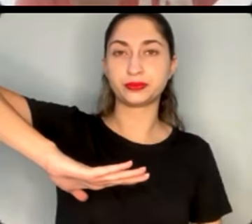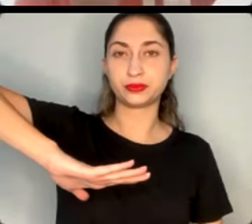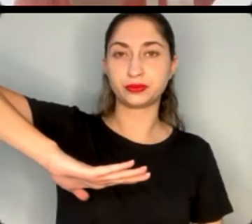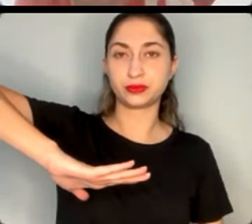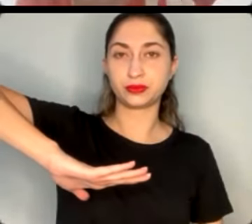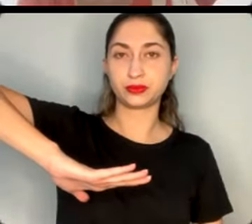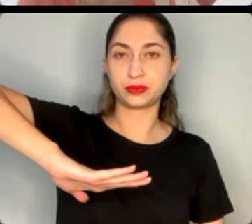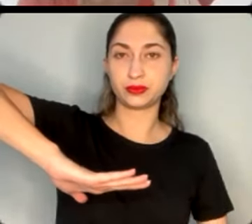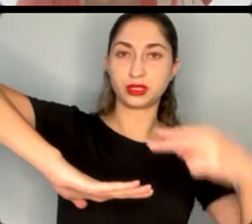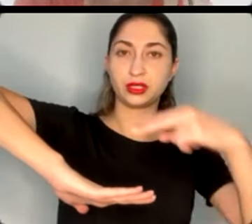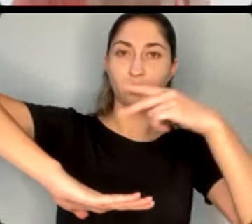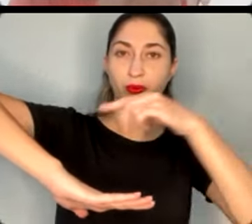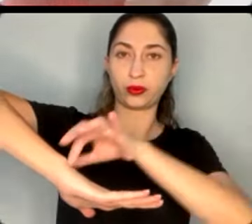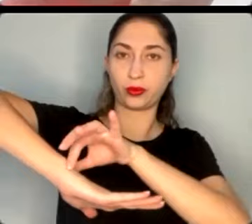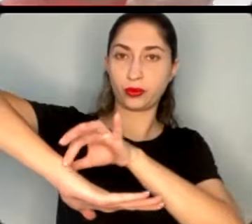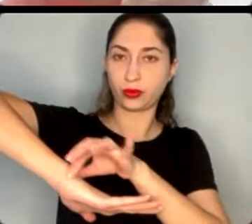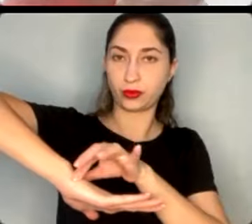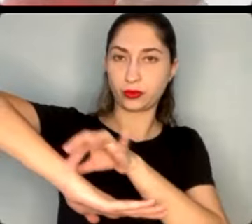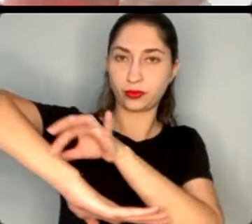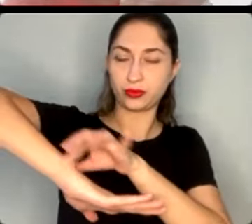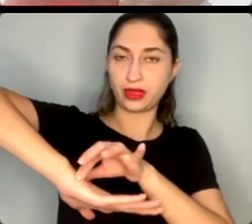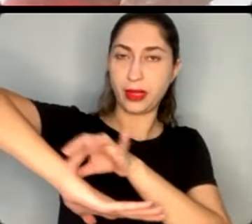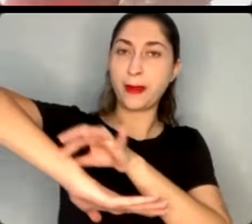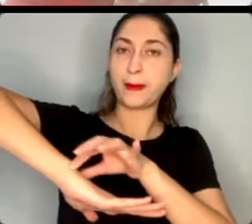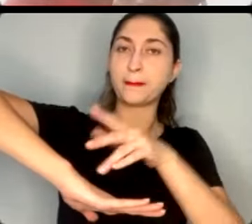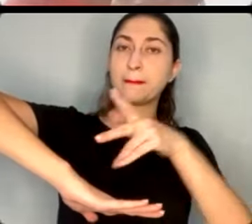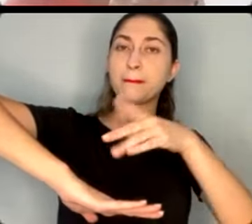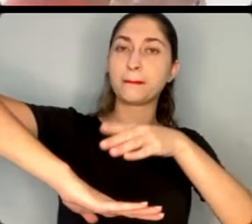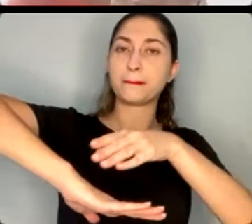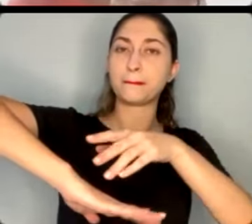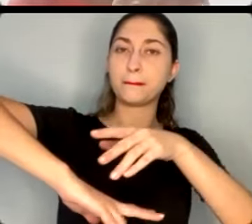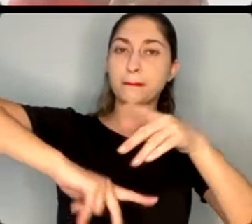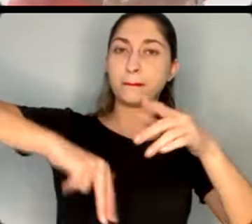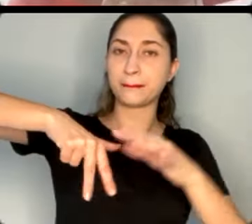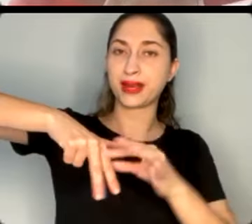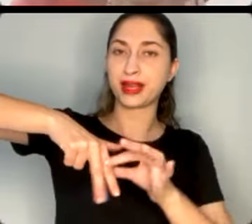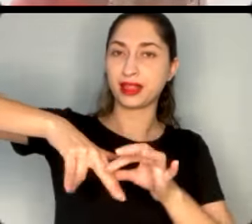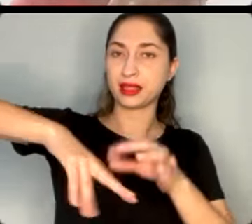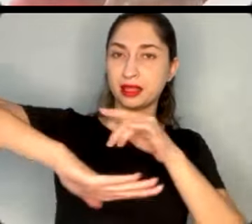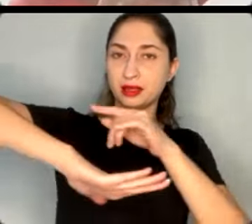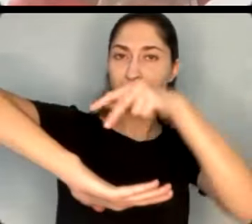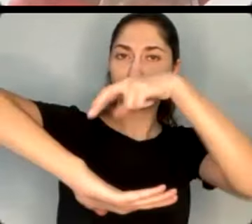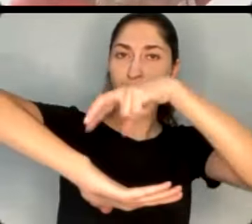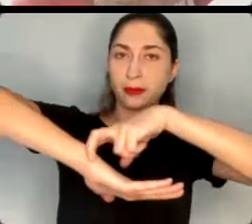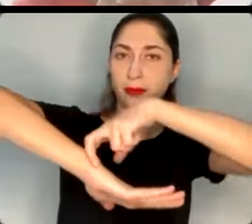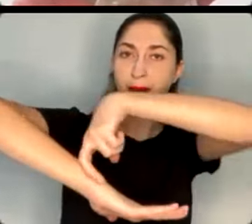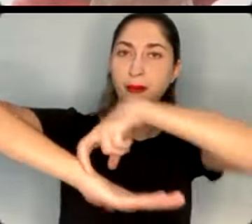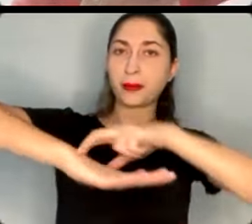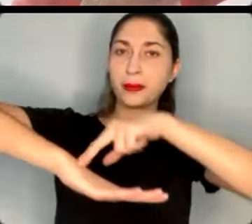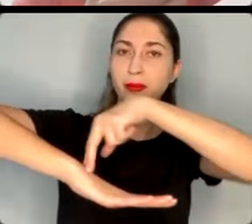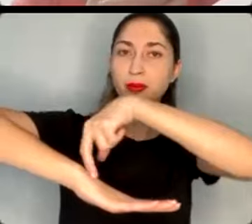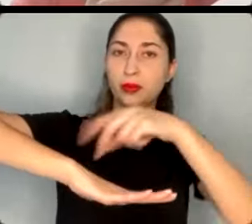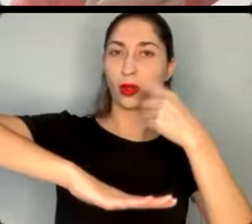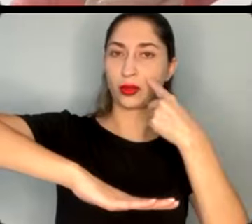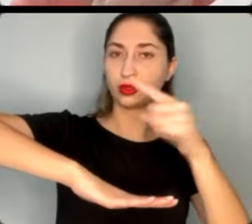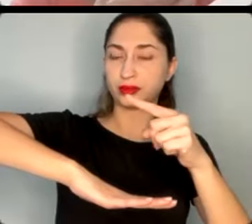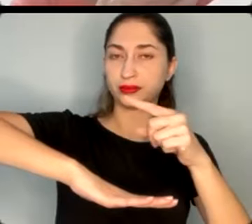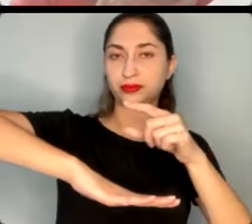talos encaixa os ossos da perna como se fosse uma chave inglesa, né? A gente teria no